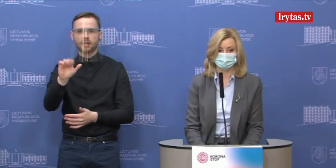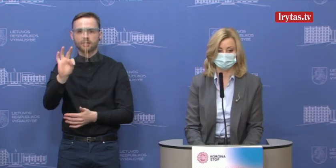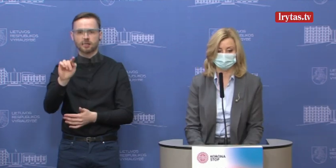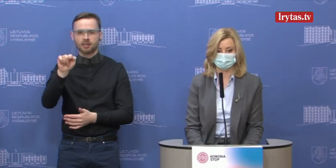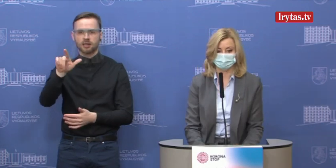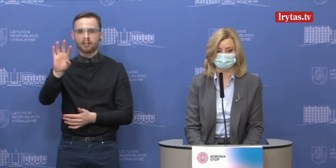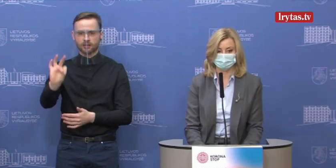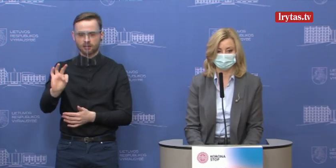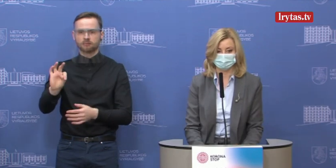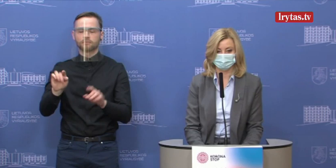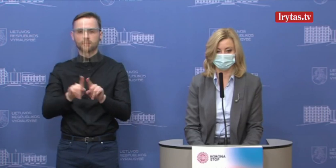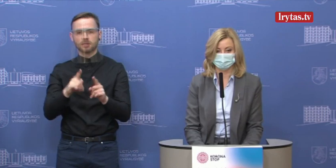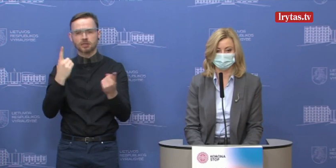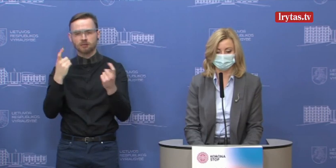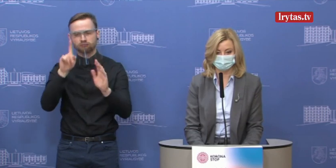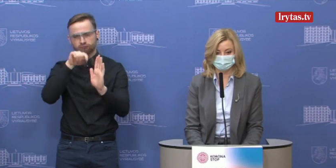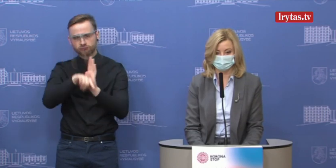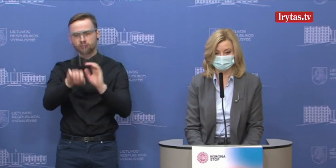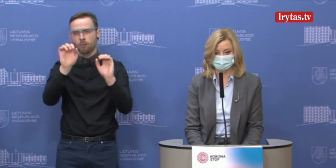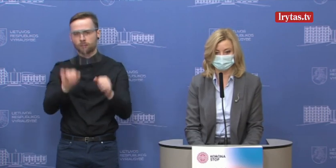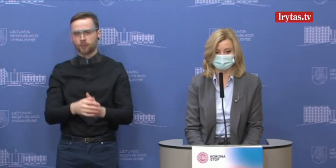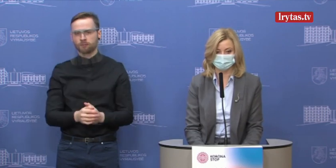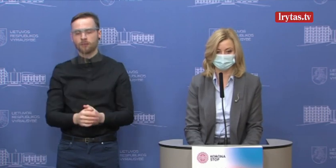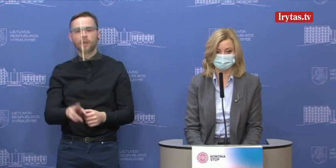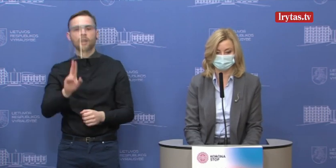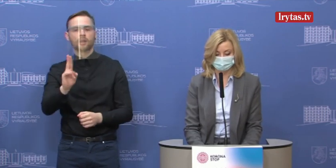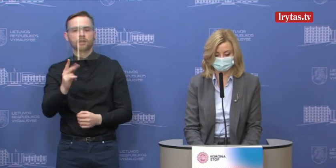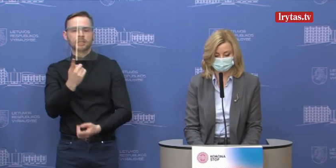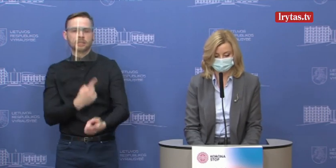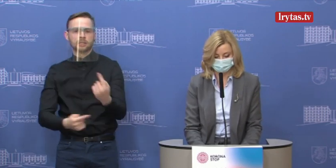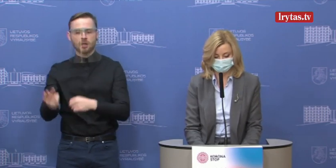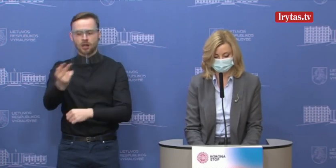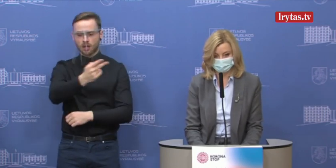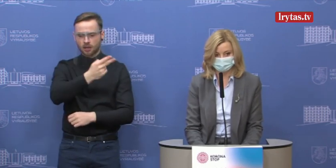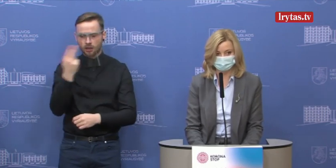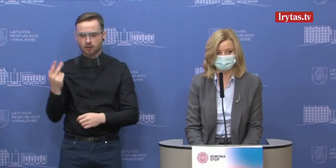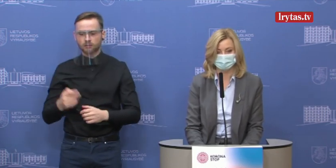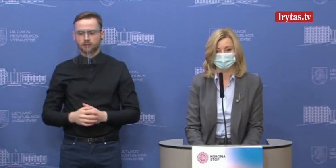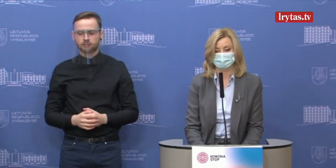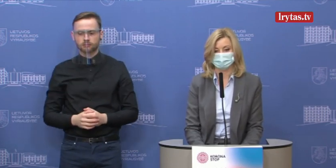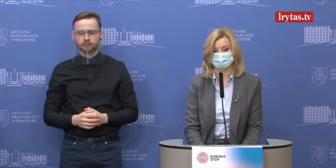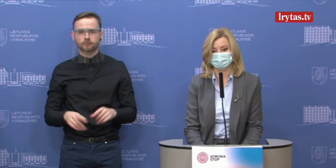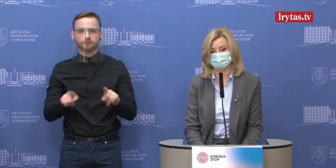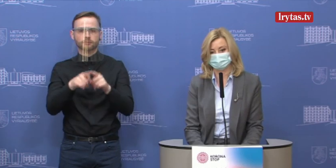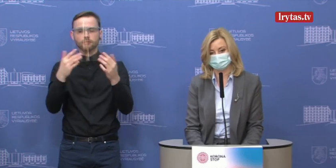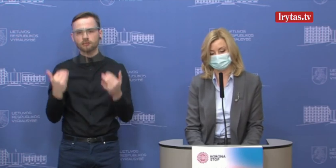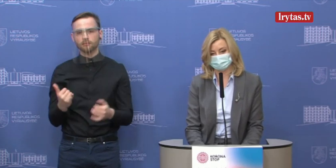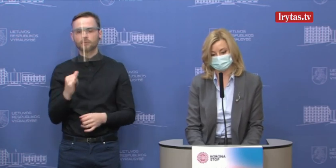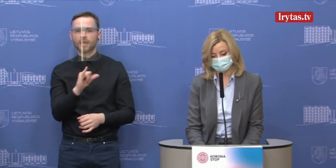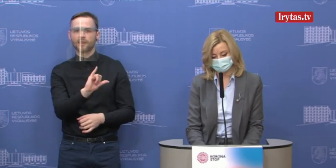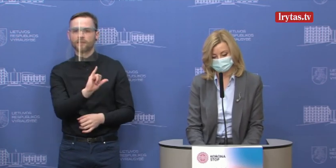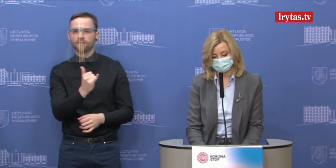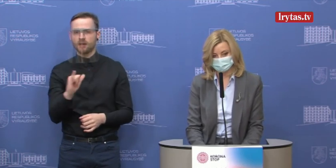Informacija bus teikiama taip pat pasienyje į Lietuvą atvykstantiems, kol kas mūsų vertinimu pakankamai